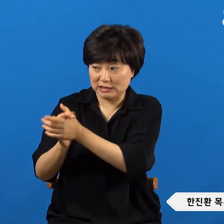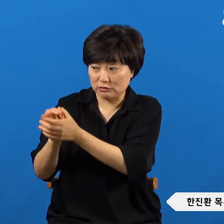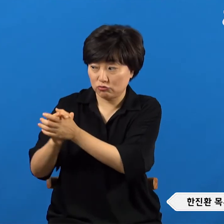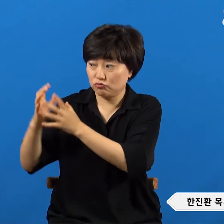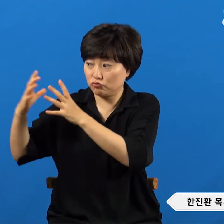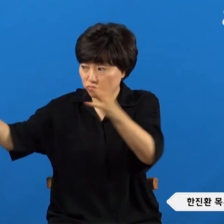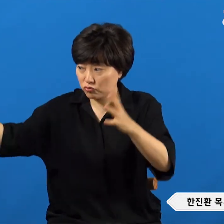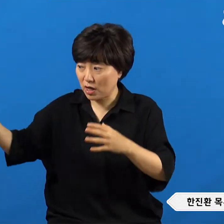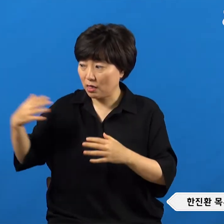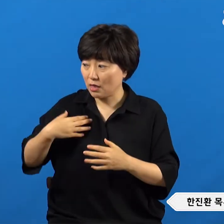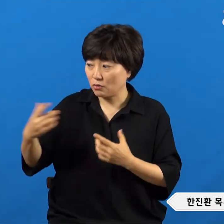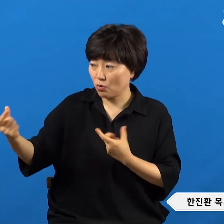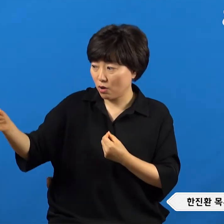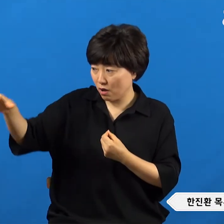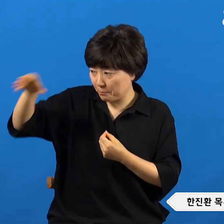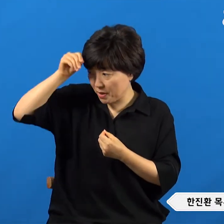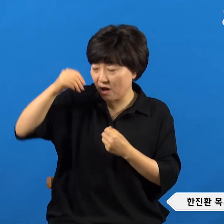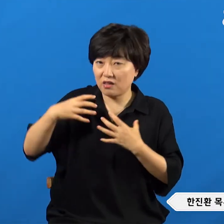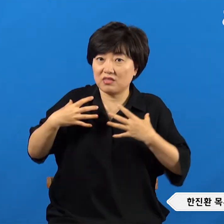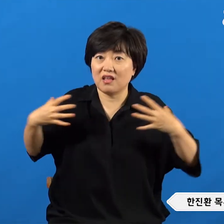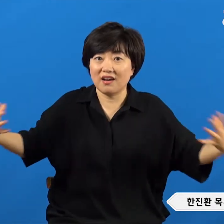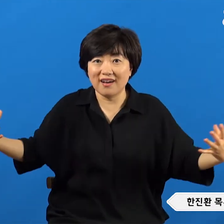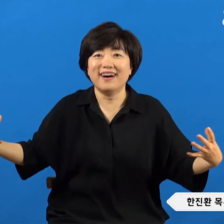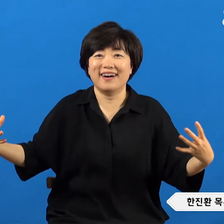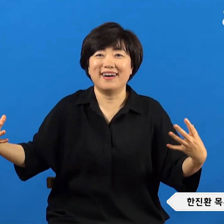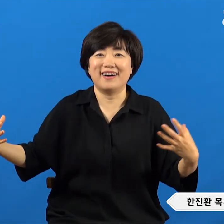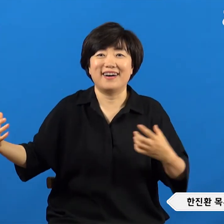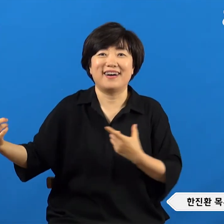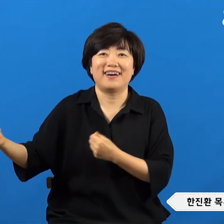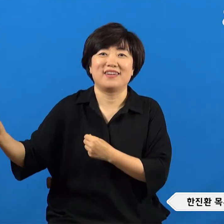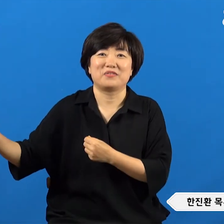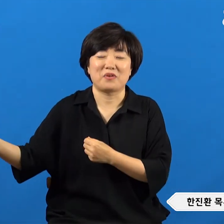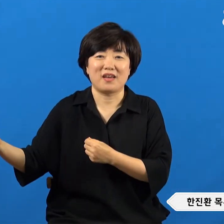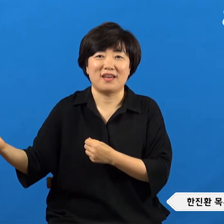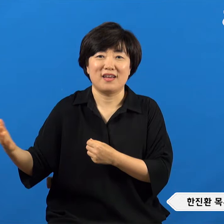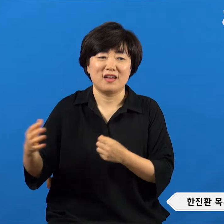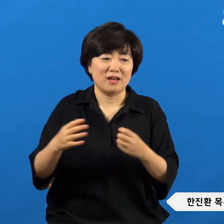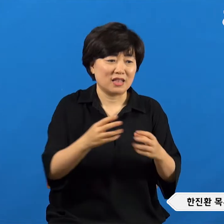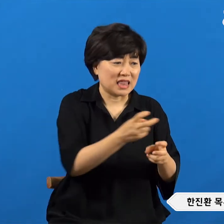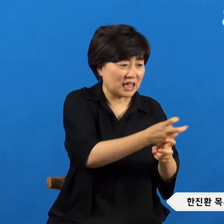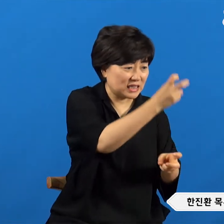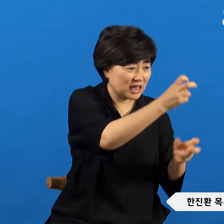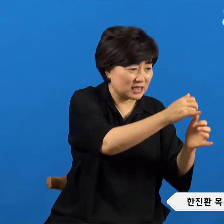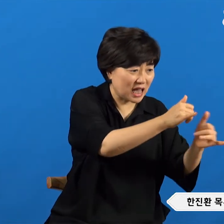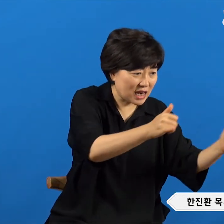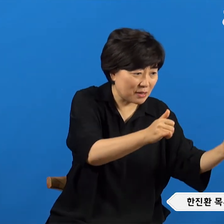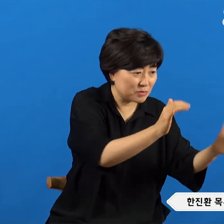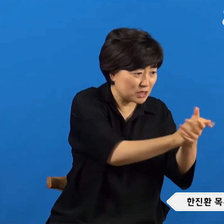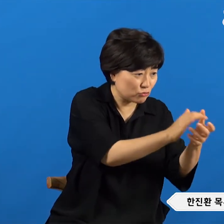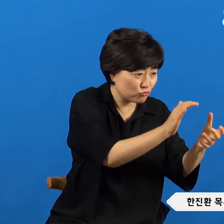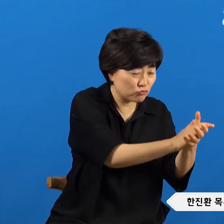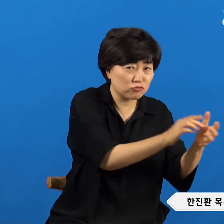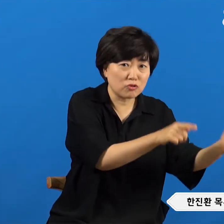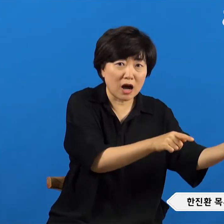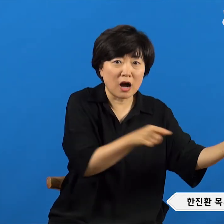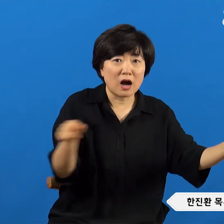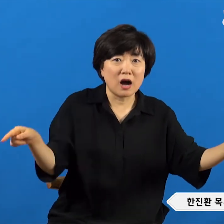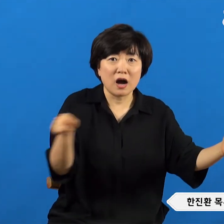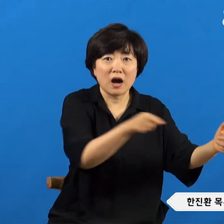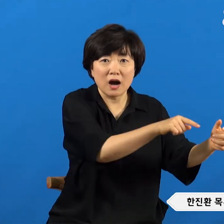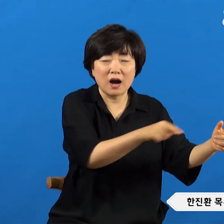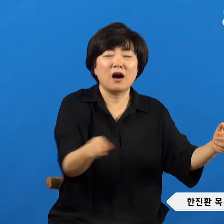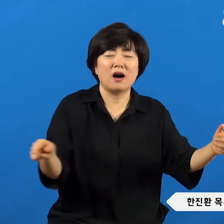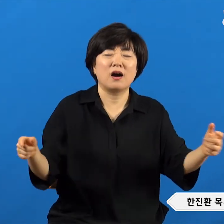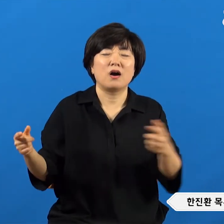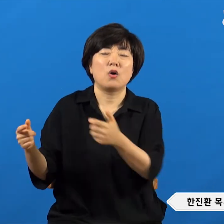뚱뚱하면 따라서 뚱뚱해질 확률이 뚱뚱하지 않은 친구를 둔 사람보다도 무려 57%나 더 높았다고